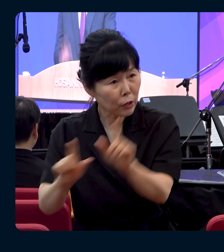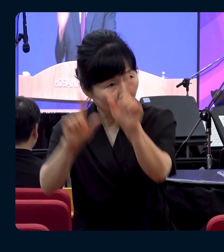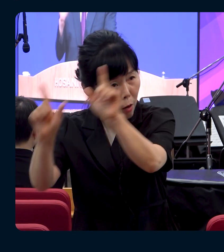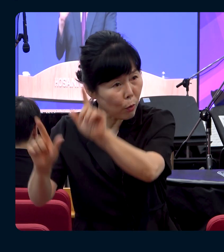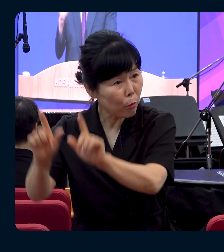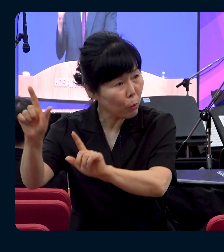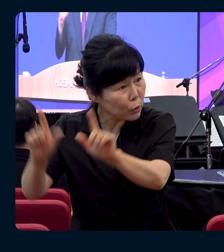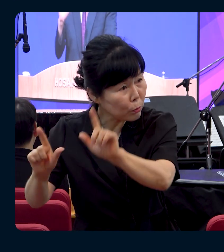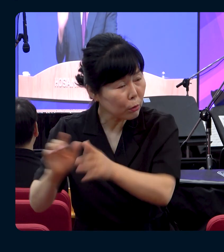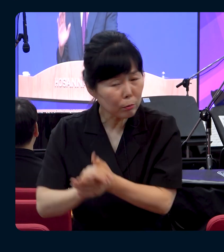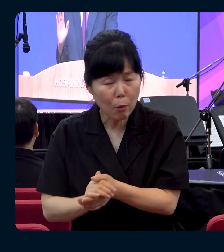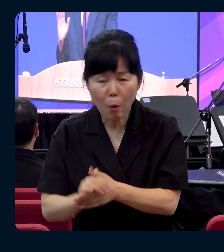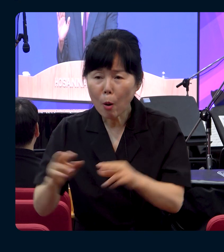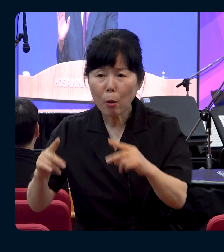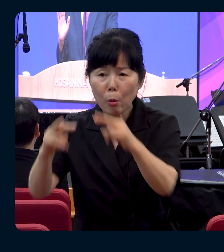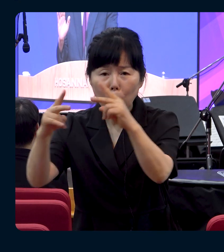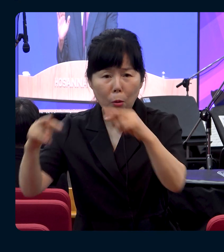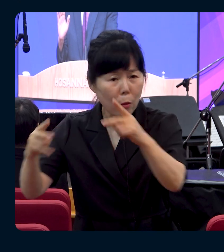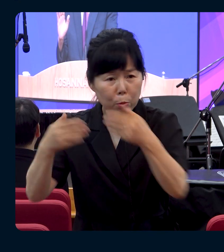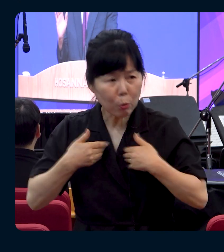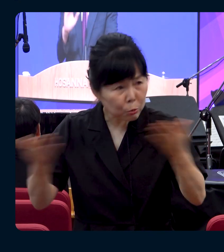대해서 별반 논란이 없어요.